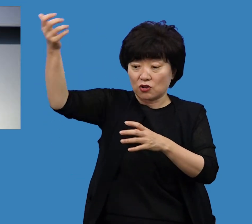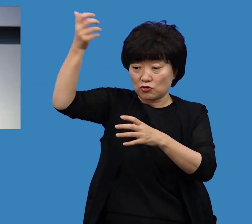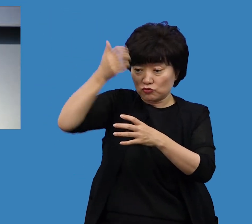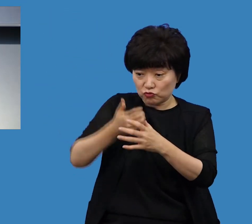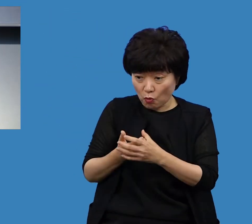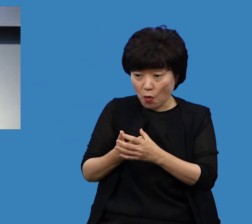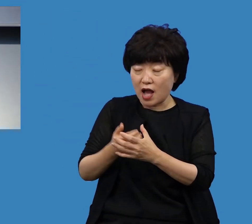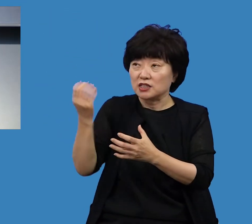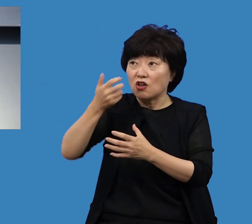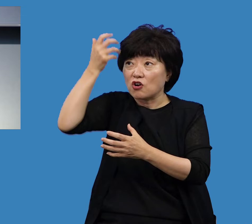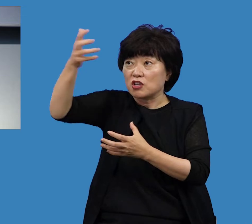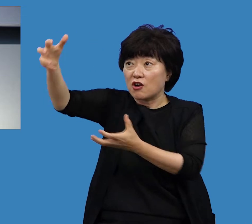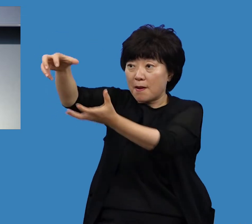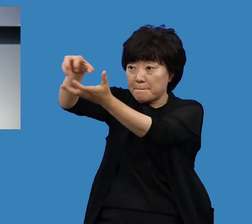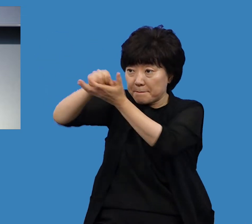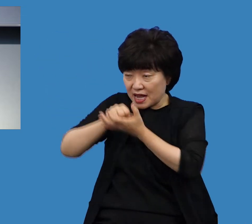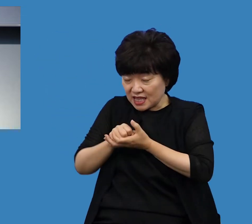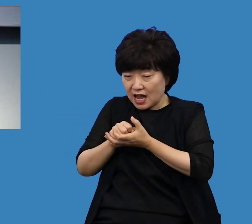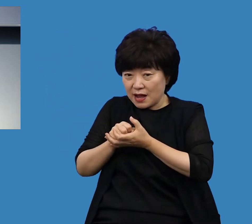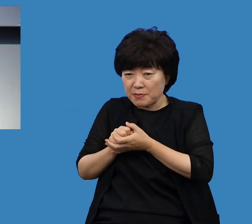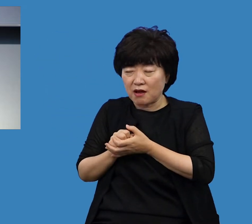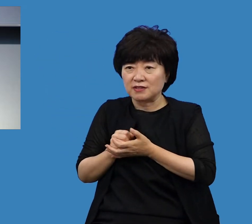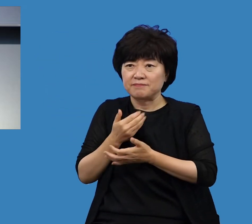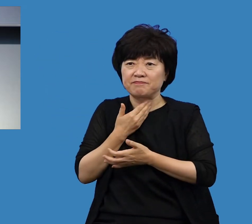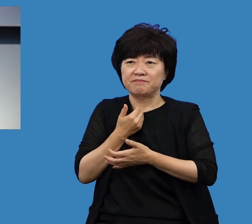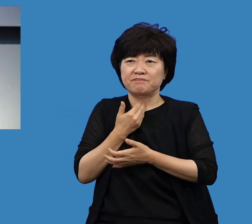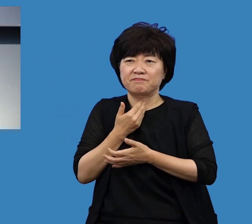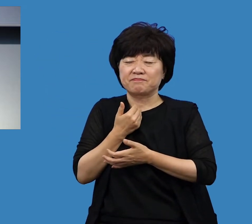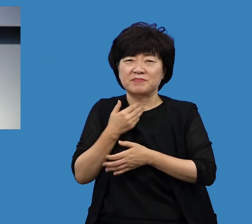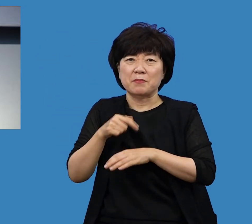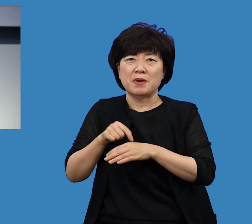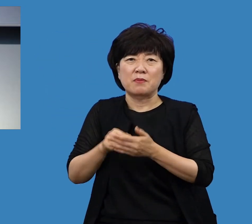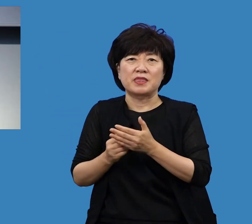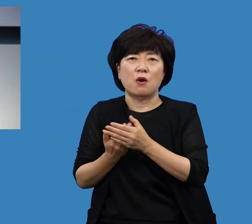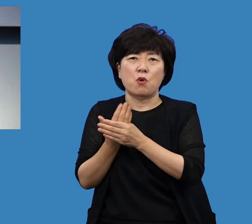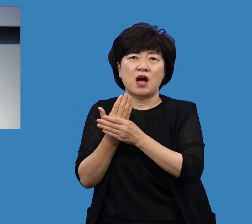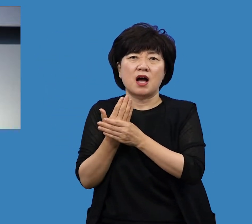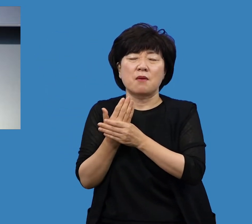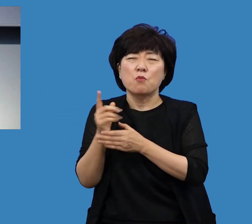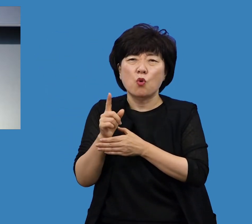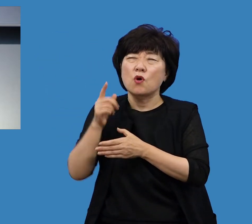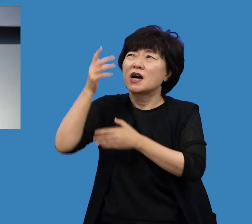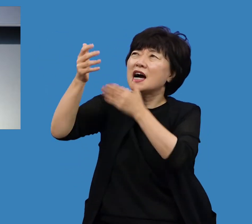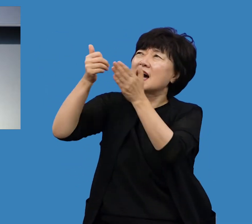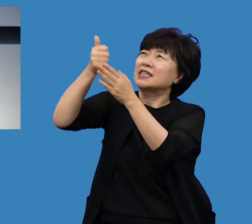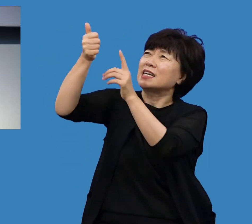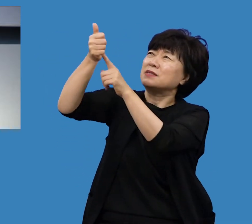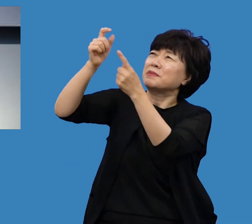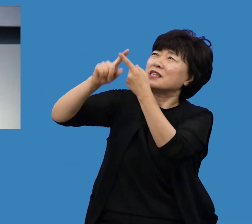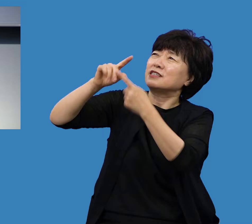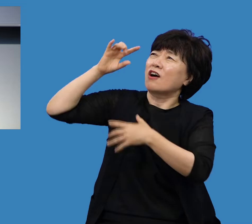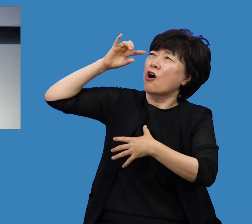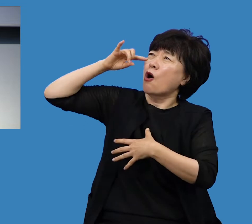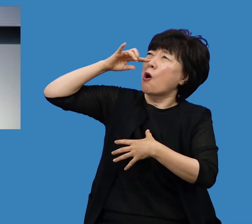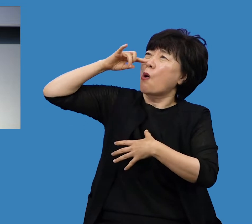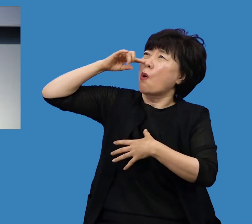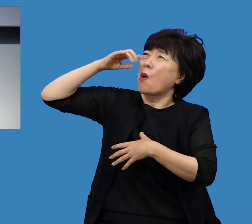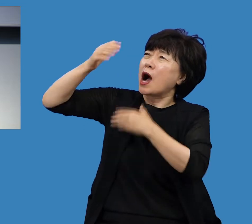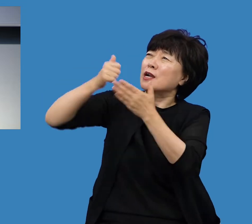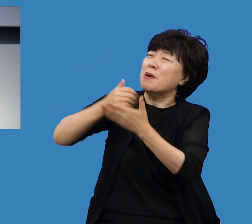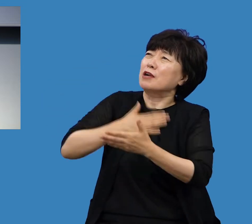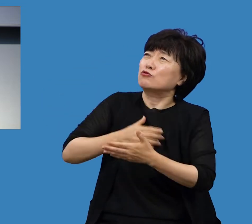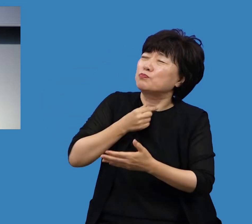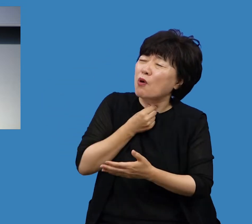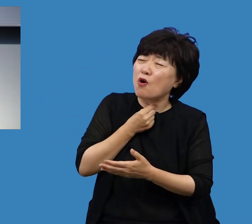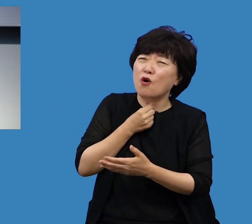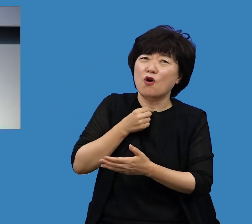우리가 받으면 우리 안에 갈망이 일어난다는 거예요. 무슨 갈망이 일어나요? 하나님을 향한 갈망이 일어나죠. 여러분